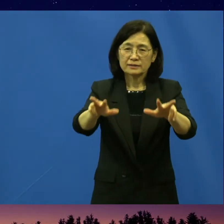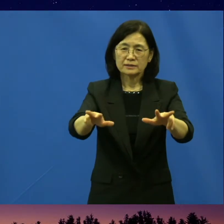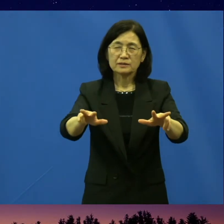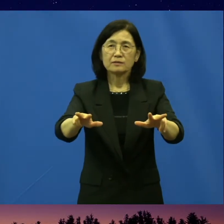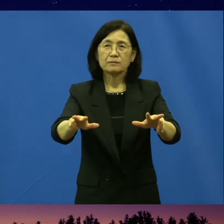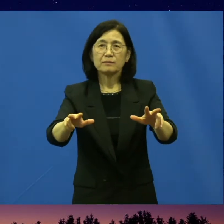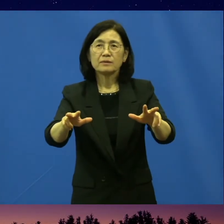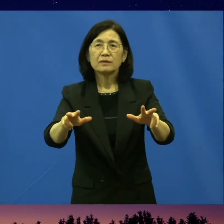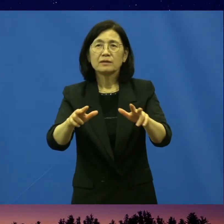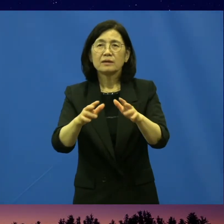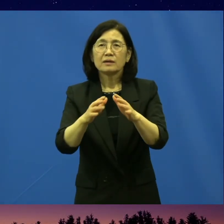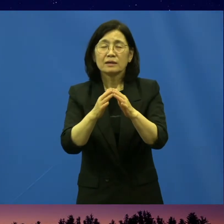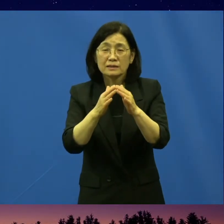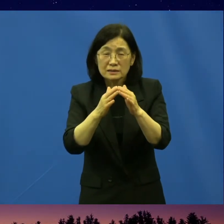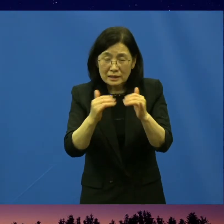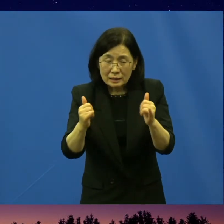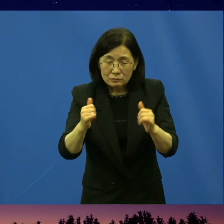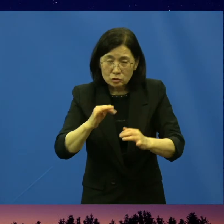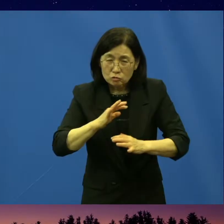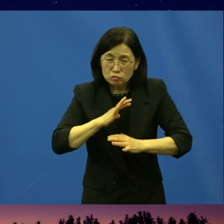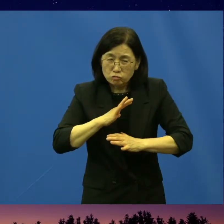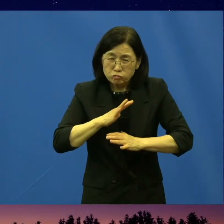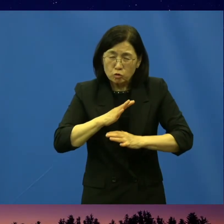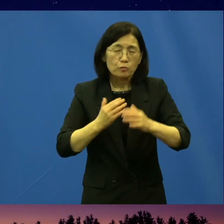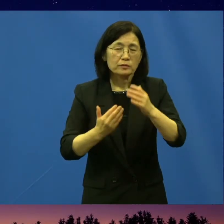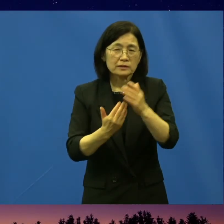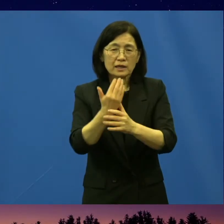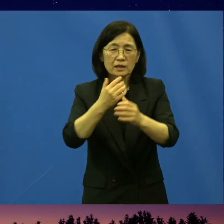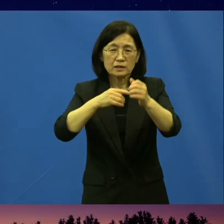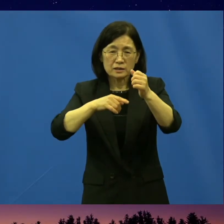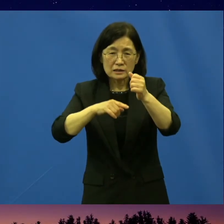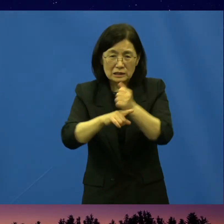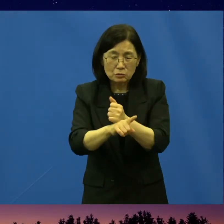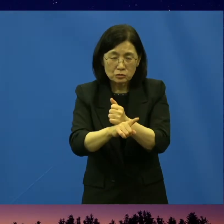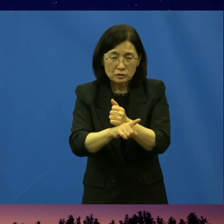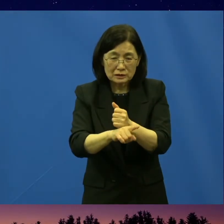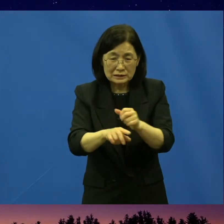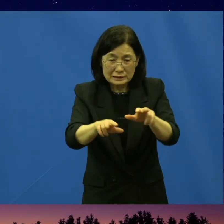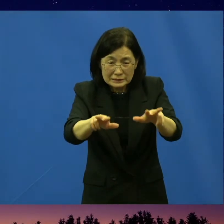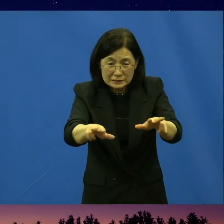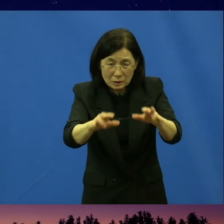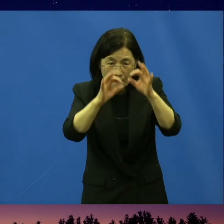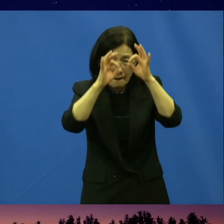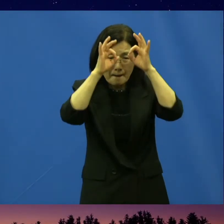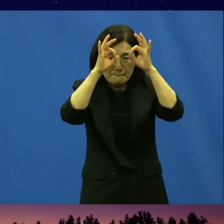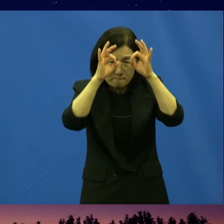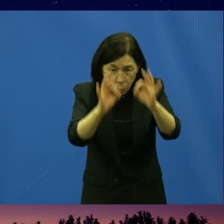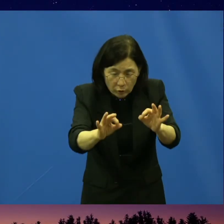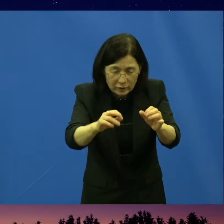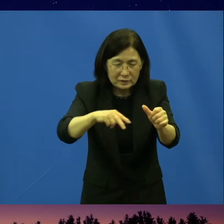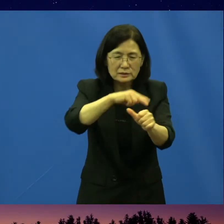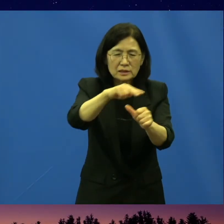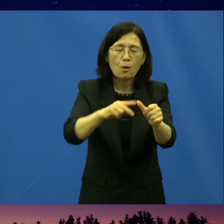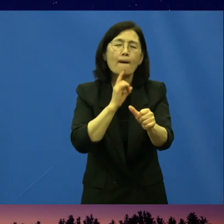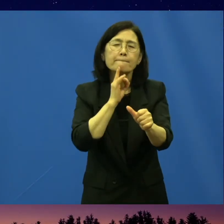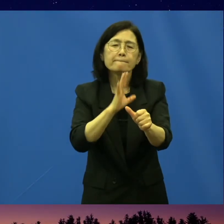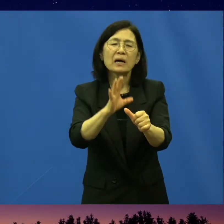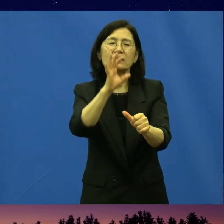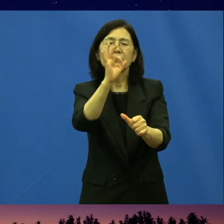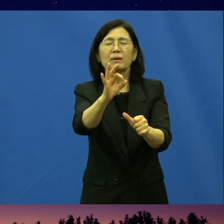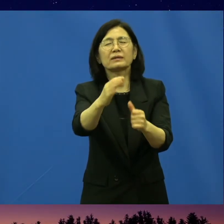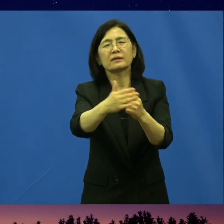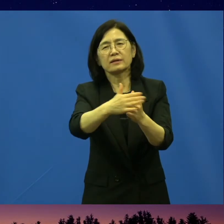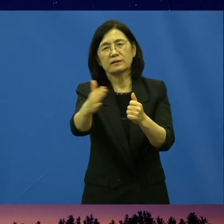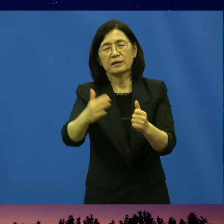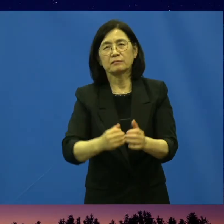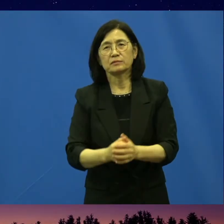지금 일어난 상황 보고만 보고 있는 거예요. 그 상황은 맞아요. 지금 어려운 형편, 위기,